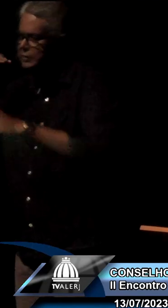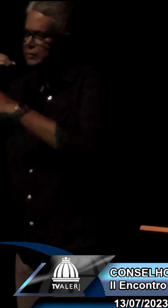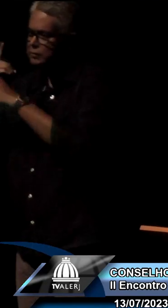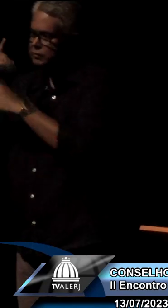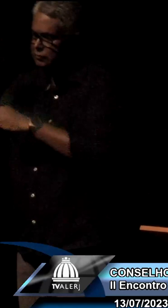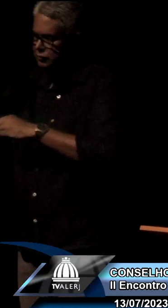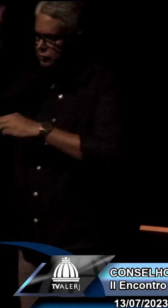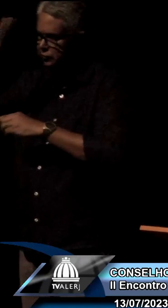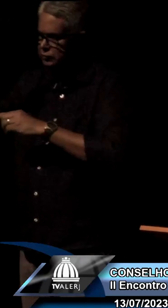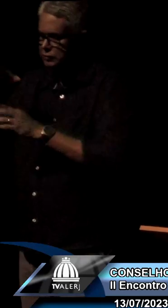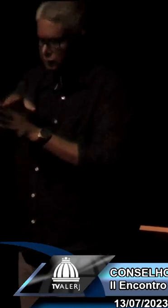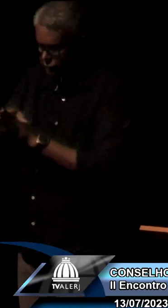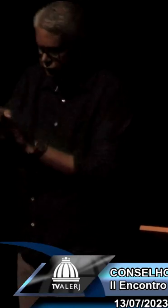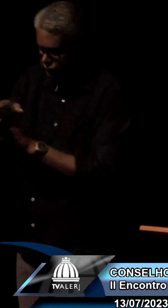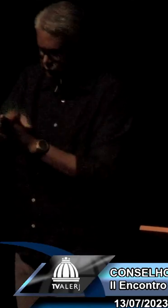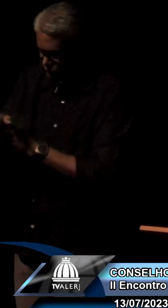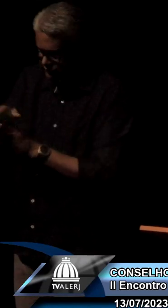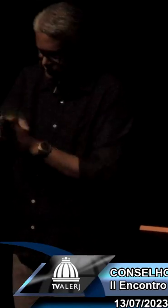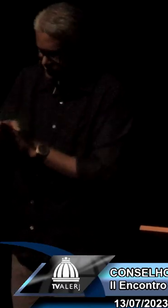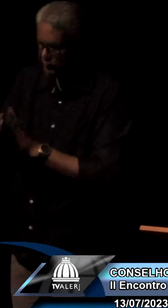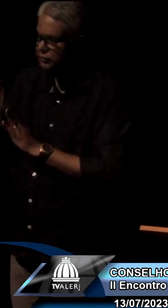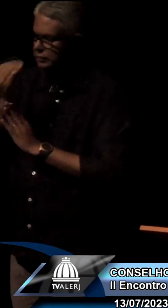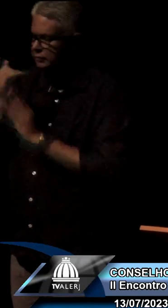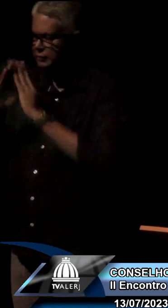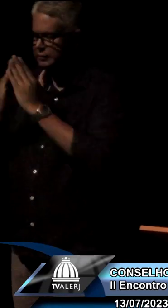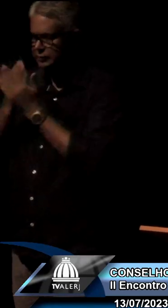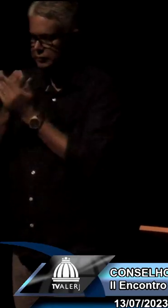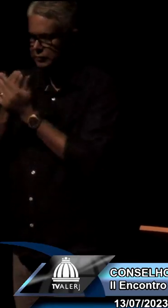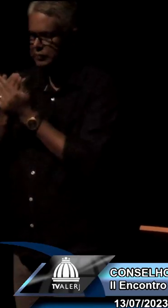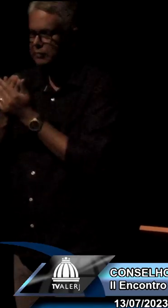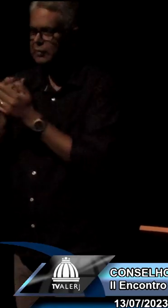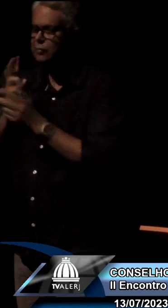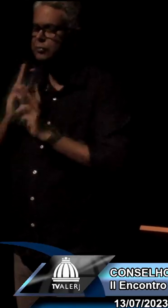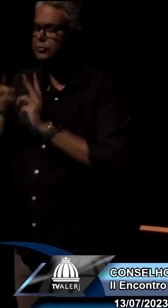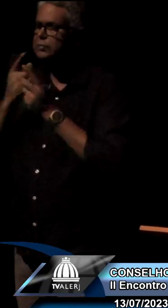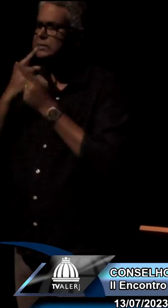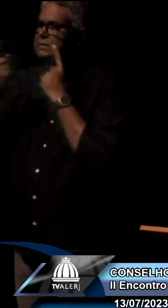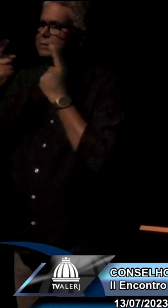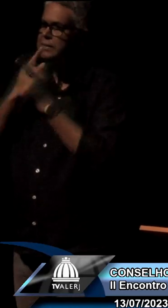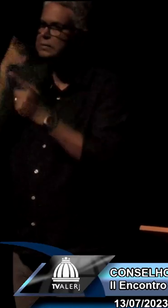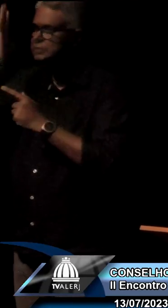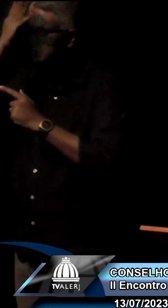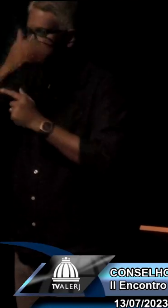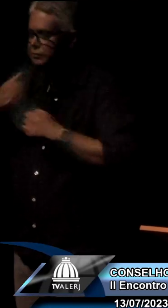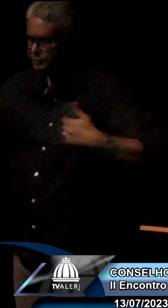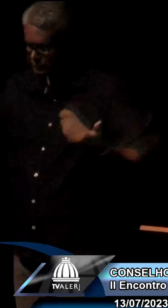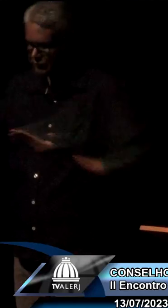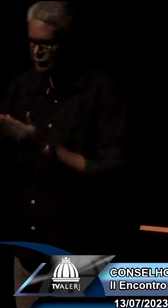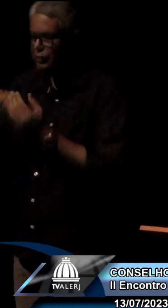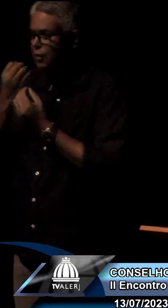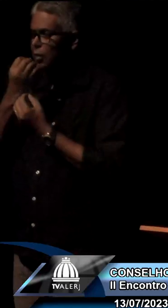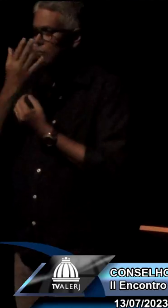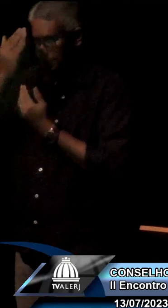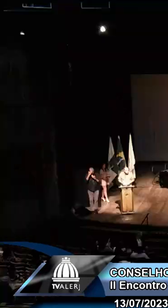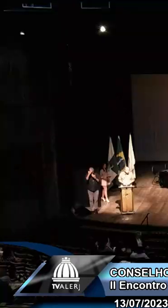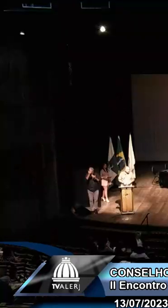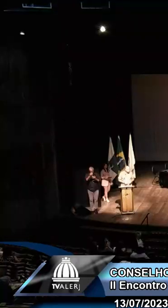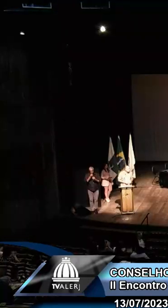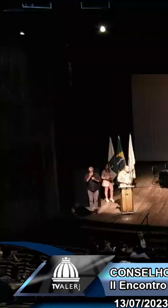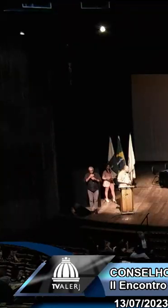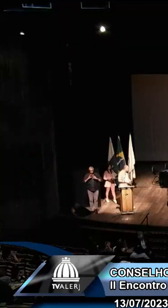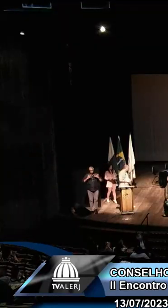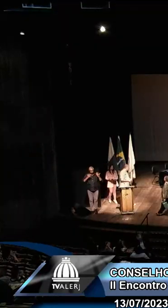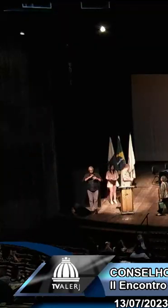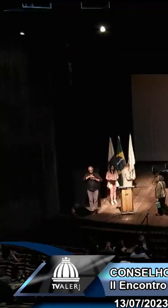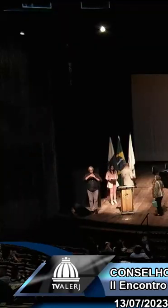escolar que é pra gente poder continuar esse debate tão bonito que nós estamos trazendo aqui hoje muito obrigado e um bom evento para todos